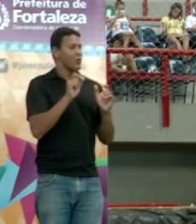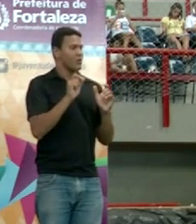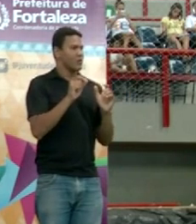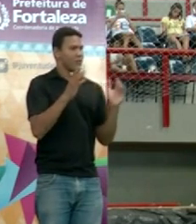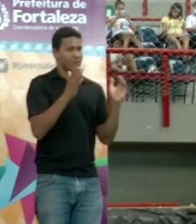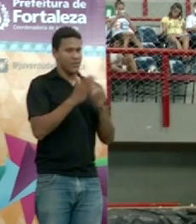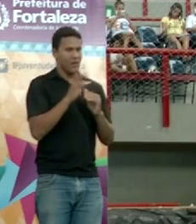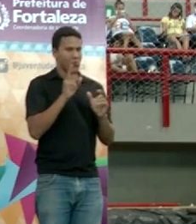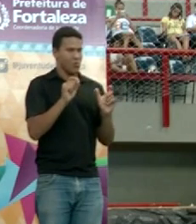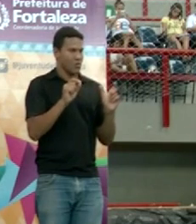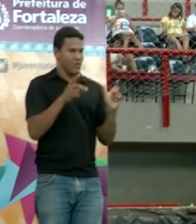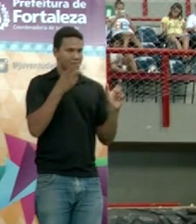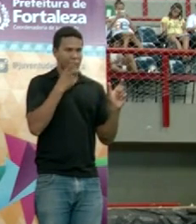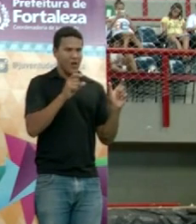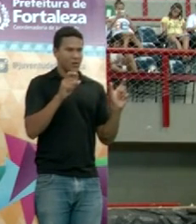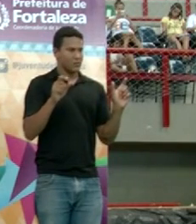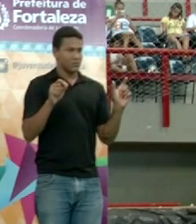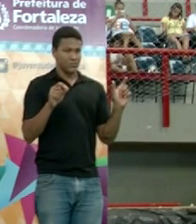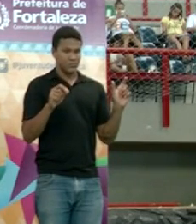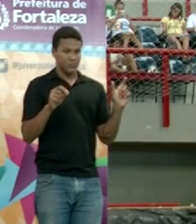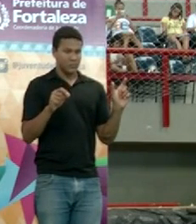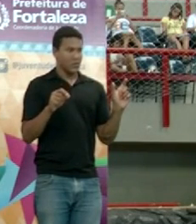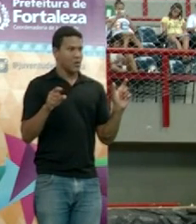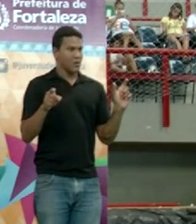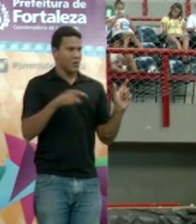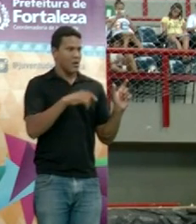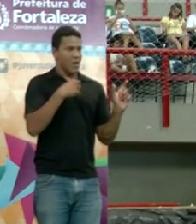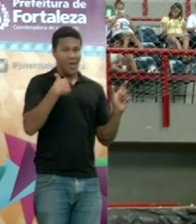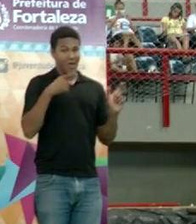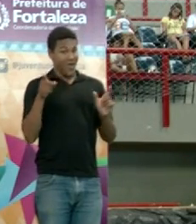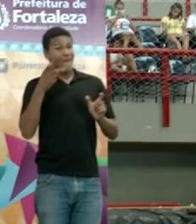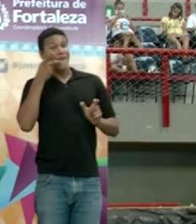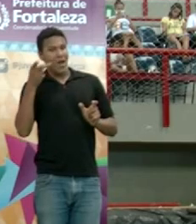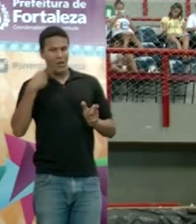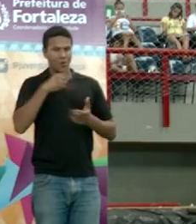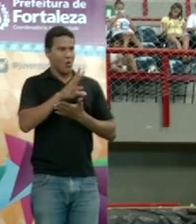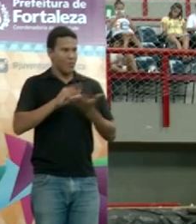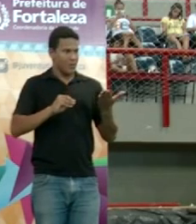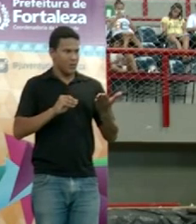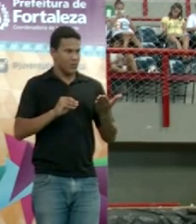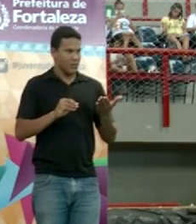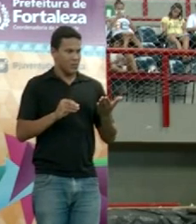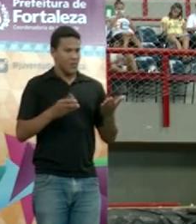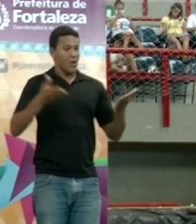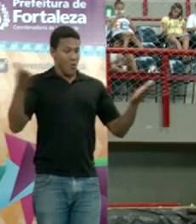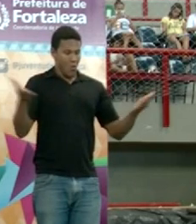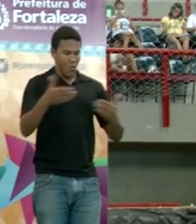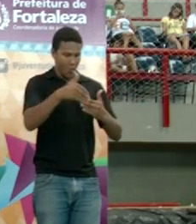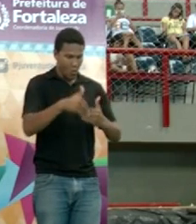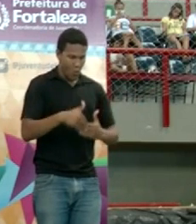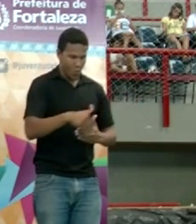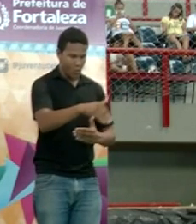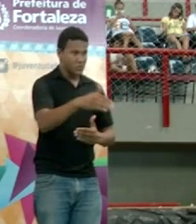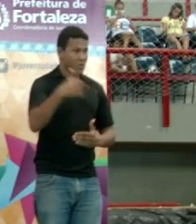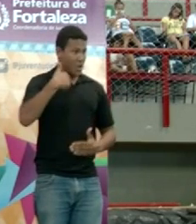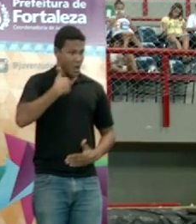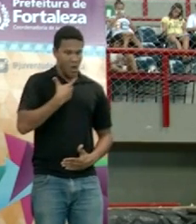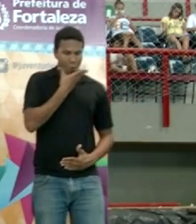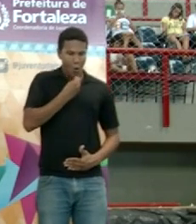que terminava o juramento, o vassalo tinha que repetir no final, a partir de então, eu serei o teu